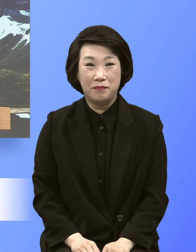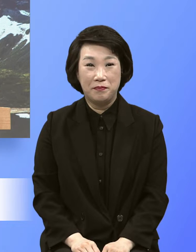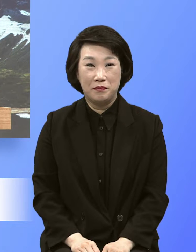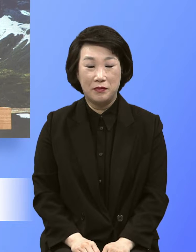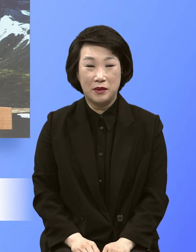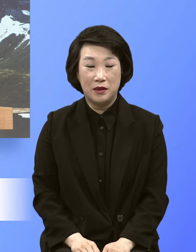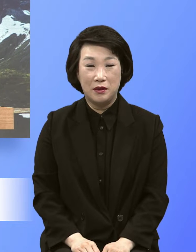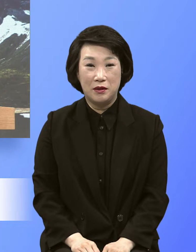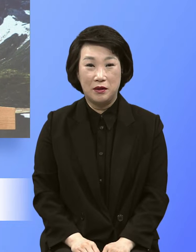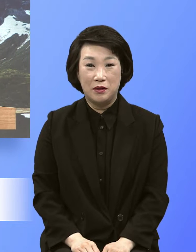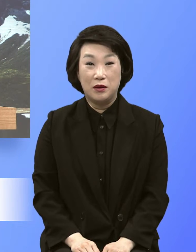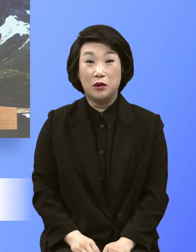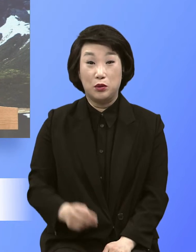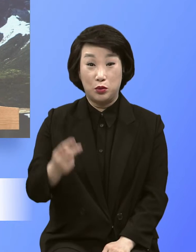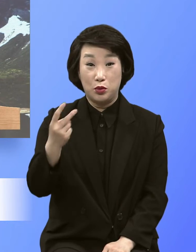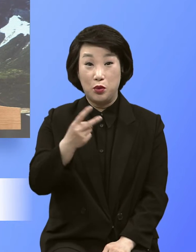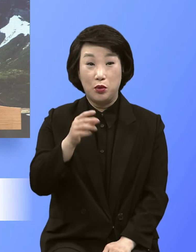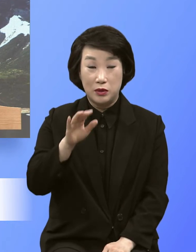또